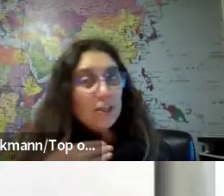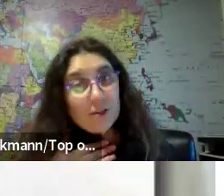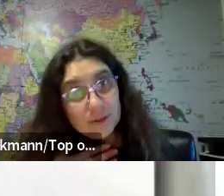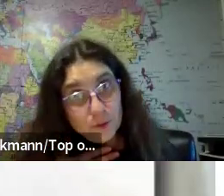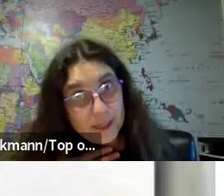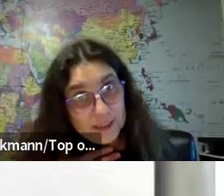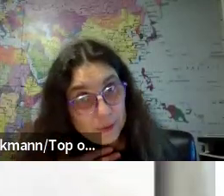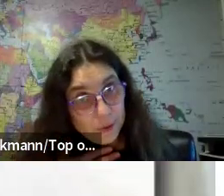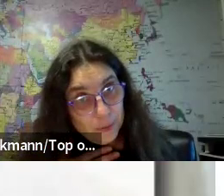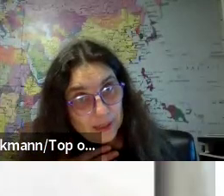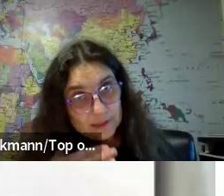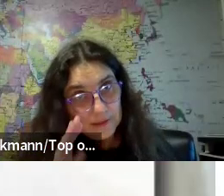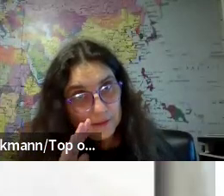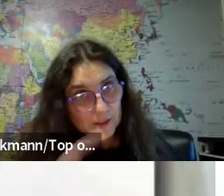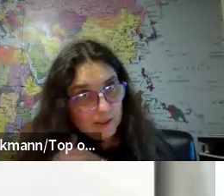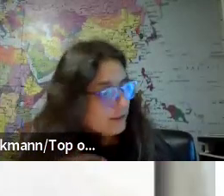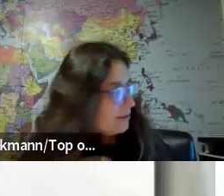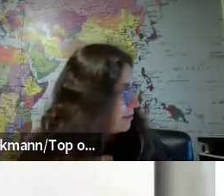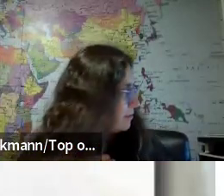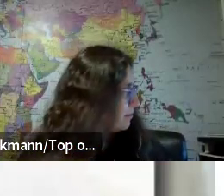Entonces, y yo calzo 41 nomás. No,